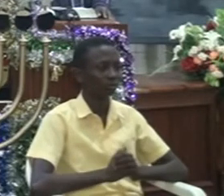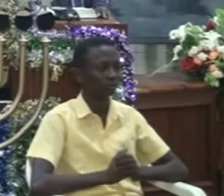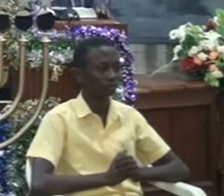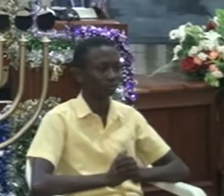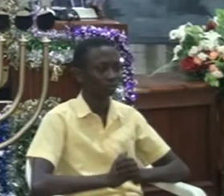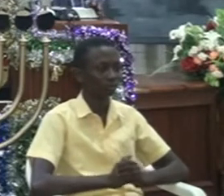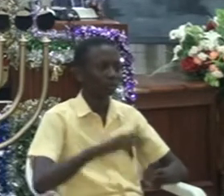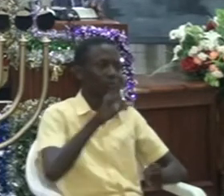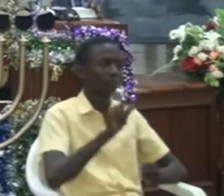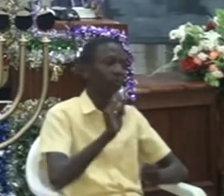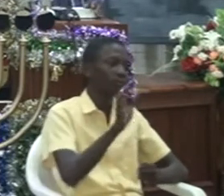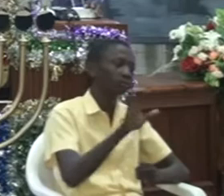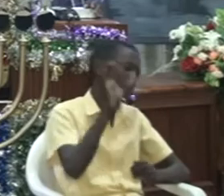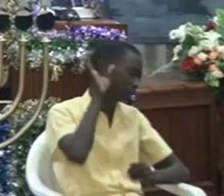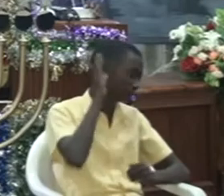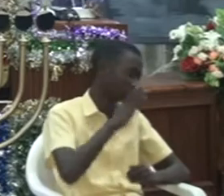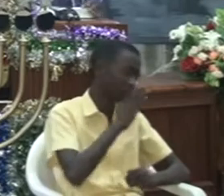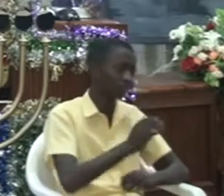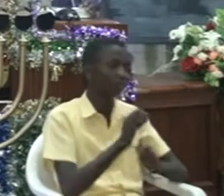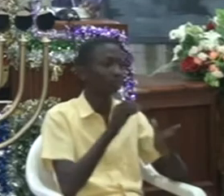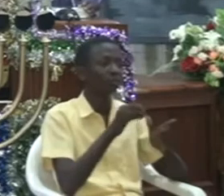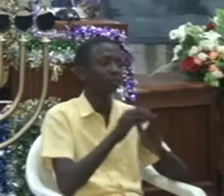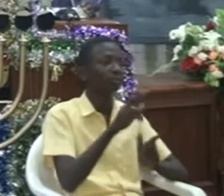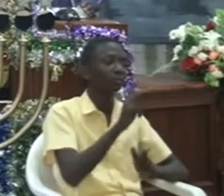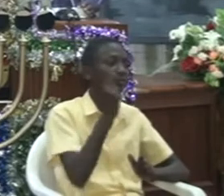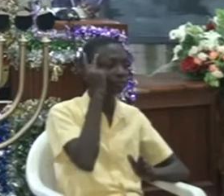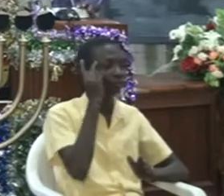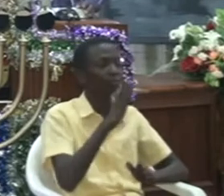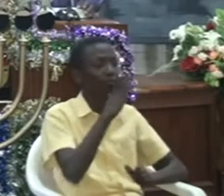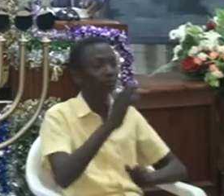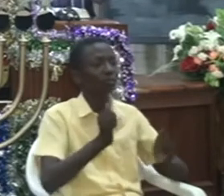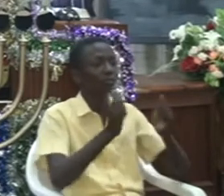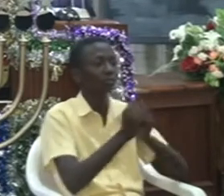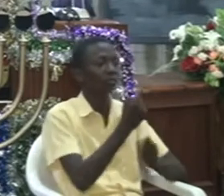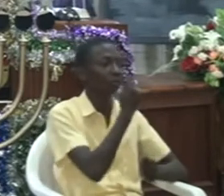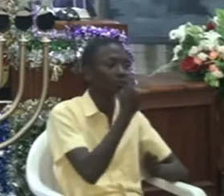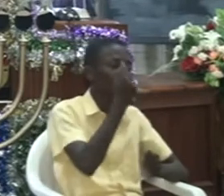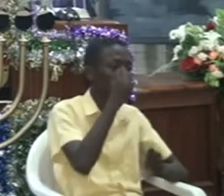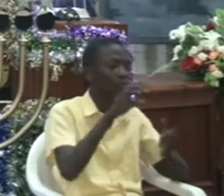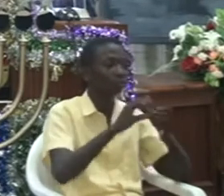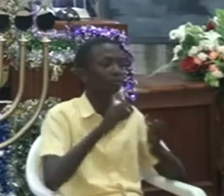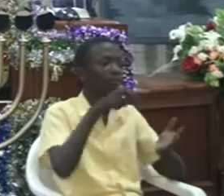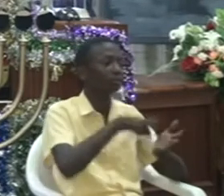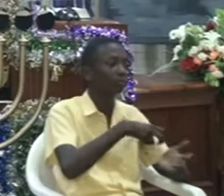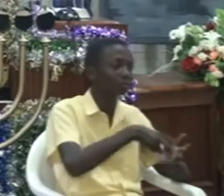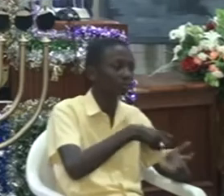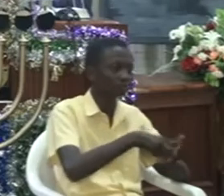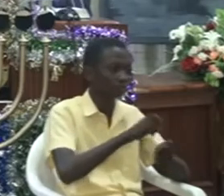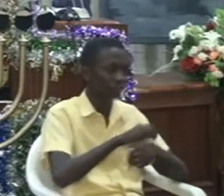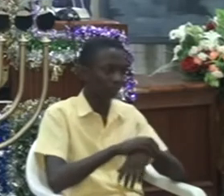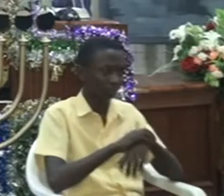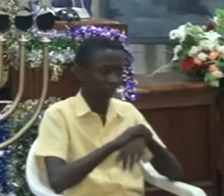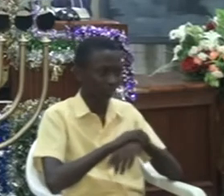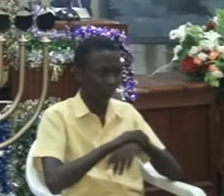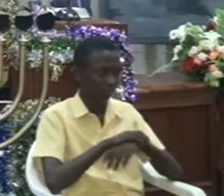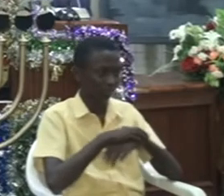Ne l'écoutez pas ou ne pensez pas venir ici avec les yeux pentecôtistes. Musisikie le mambo au musiwaze